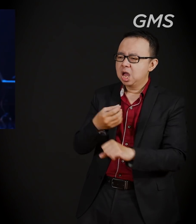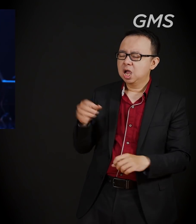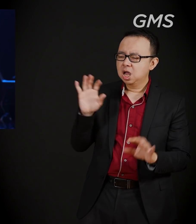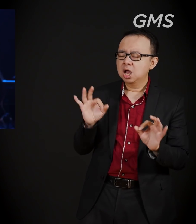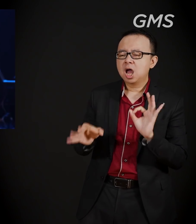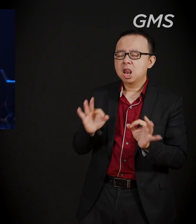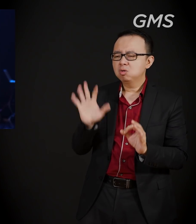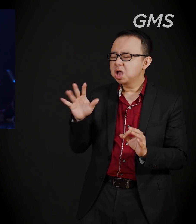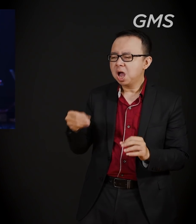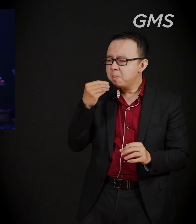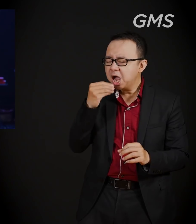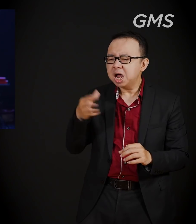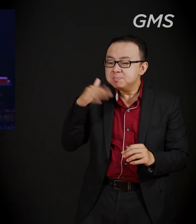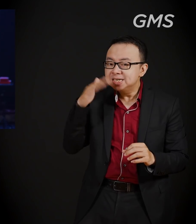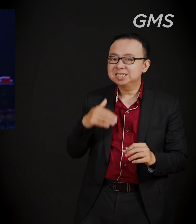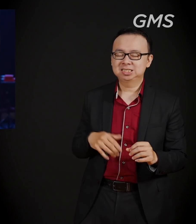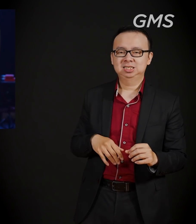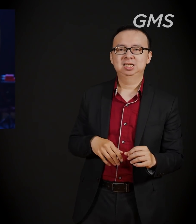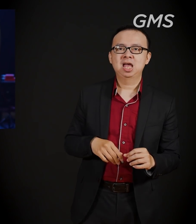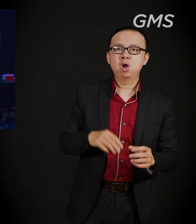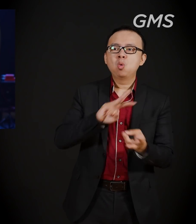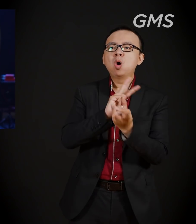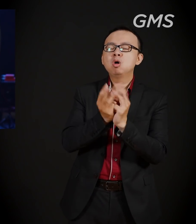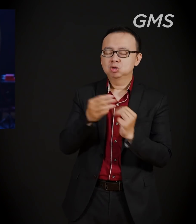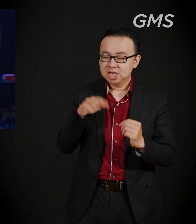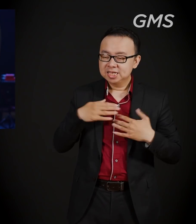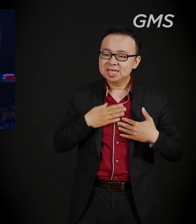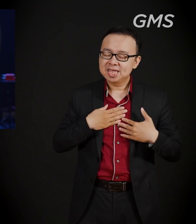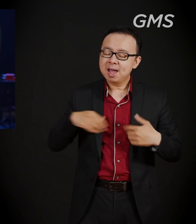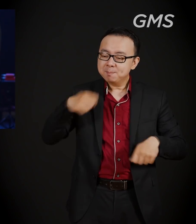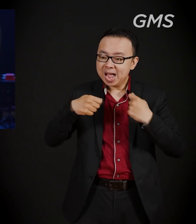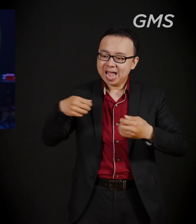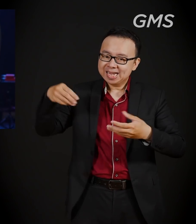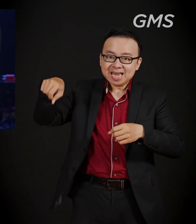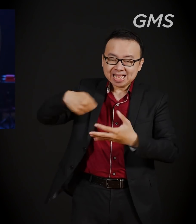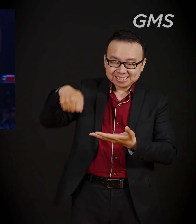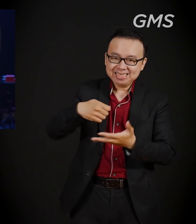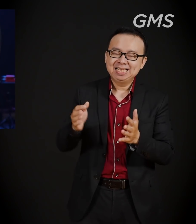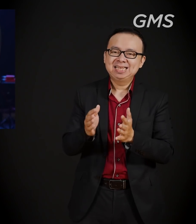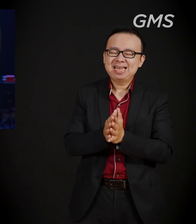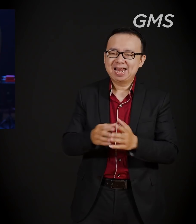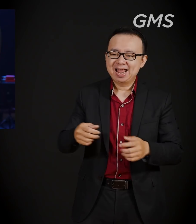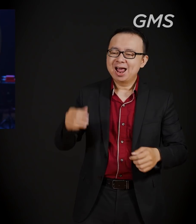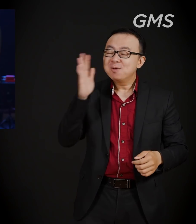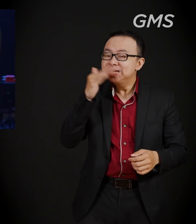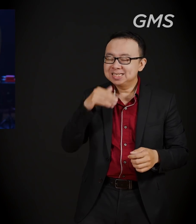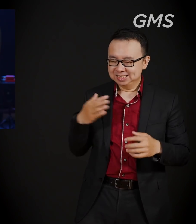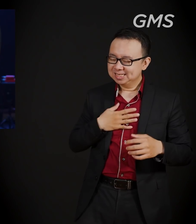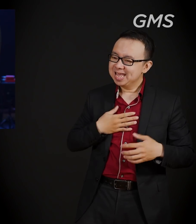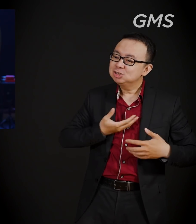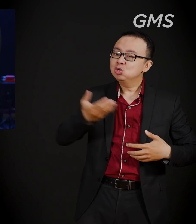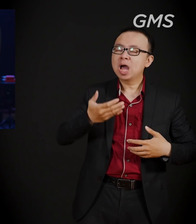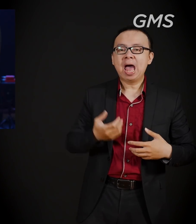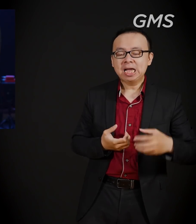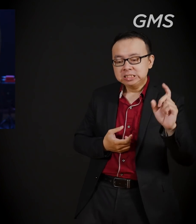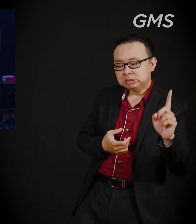nasi. Sama bawang goreng, brambang, iya kan? Sama bawang goreng, waduh enak banget gitu. Iya kan?